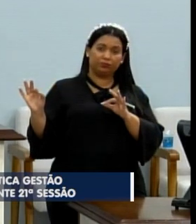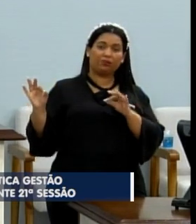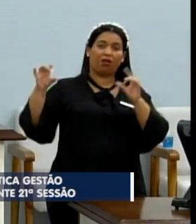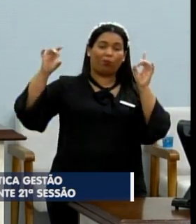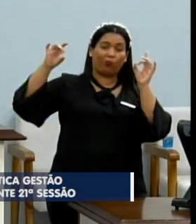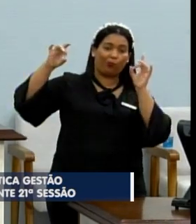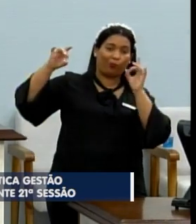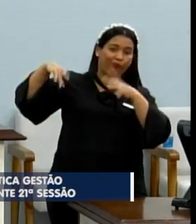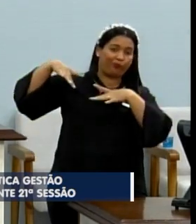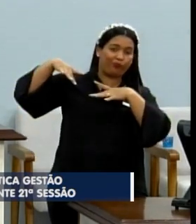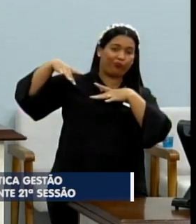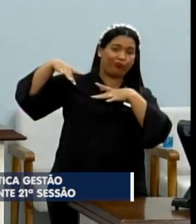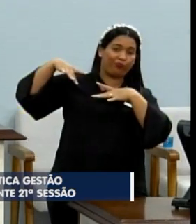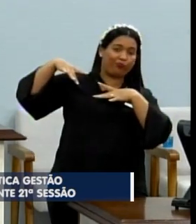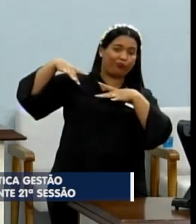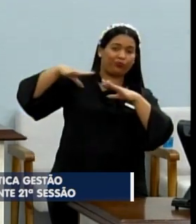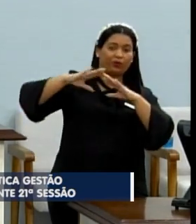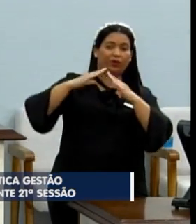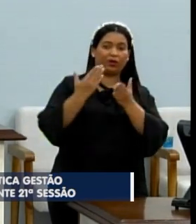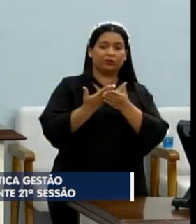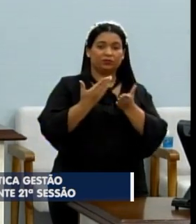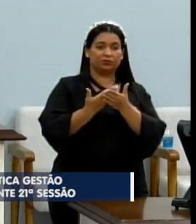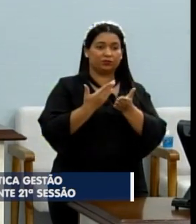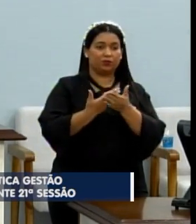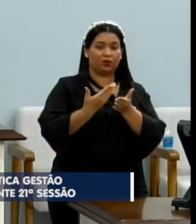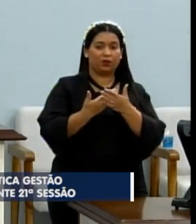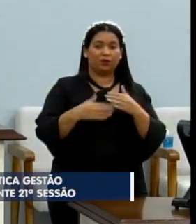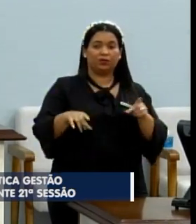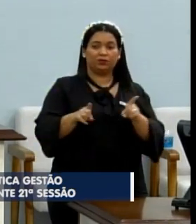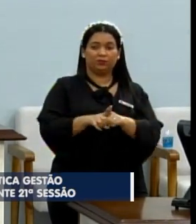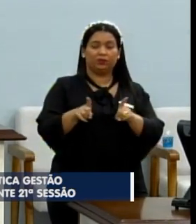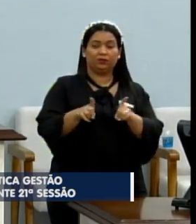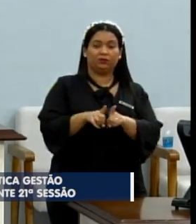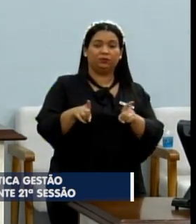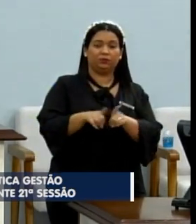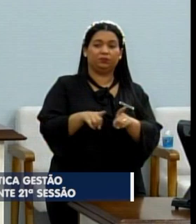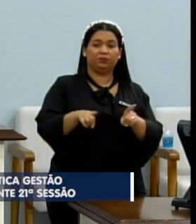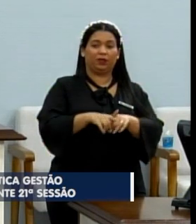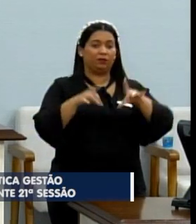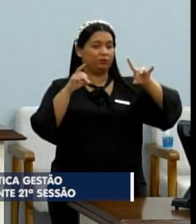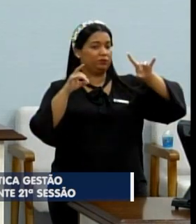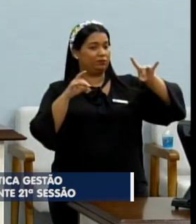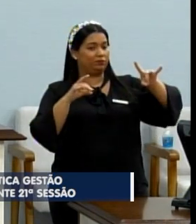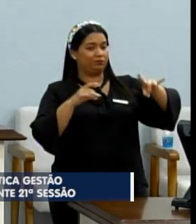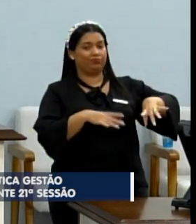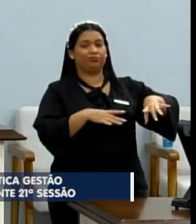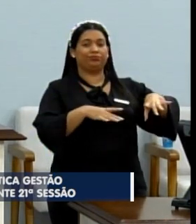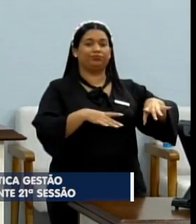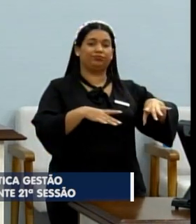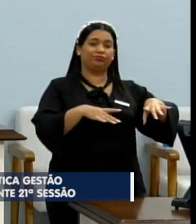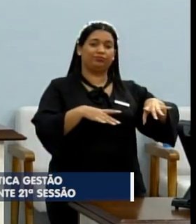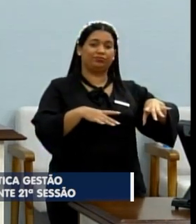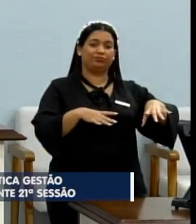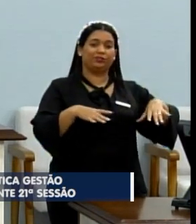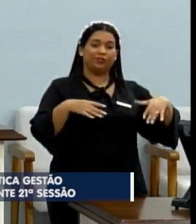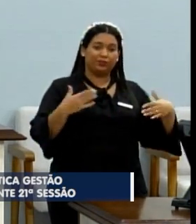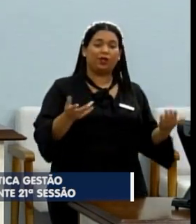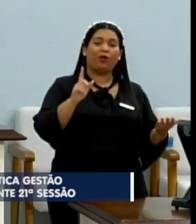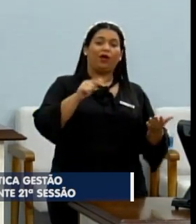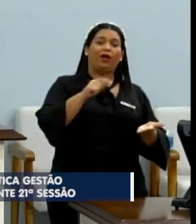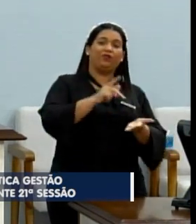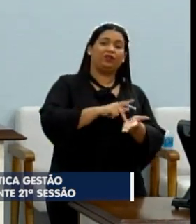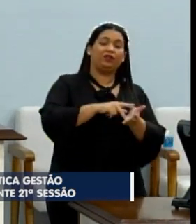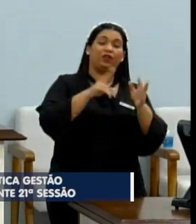abandonados as escolas públicas Muitas delas abandonados sem programa de reforma Essa é a verdade